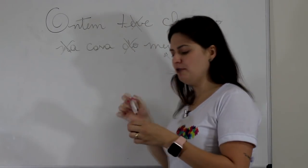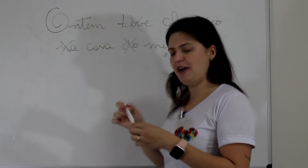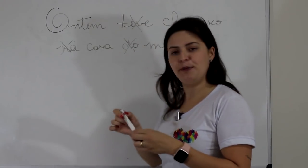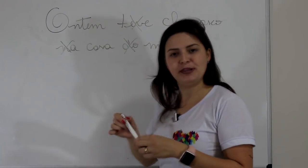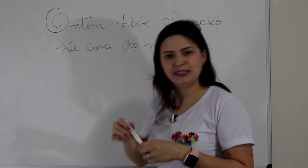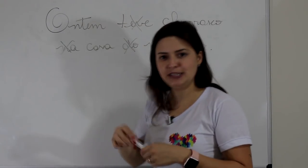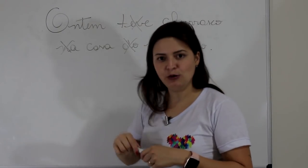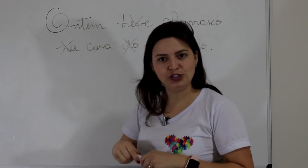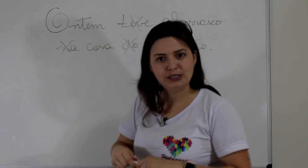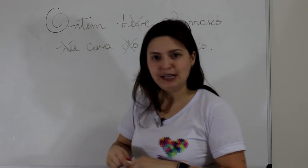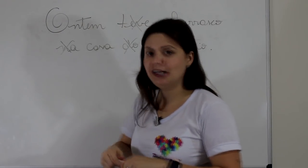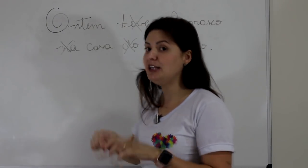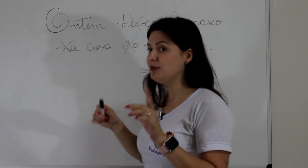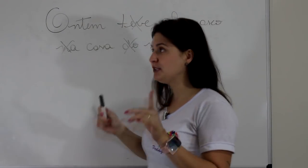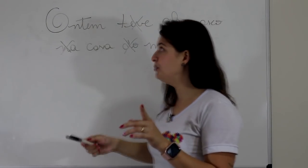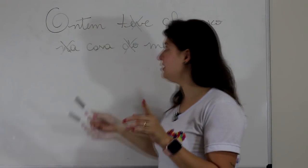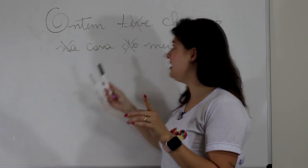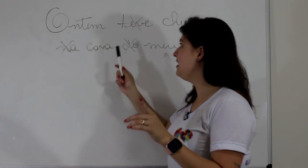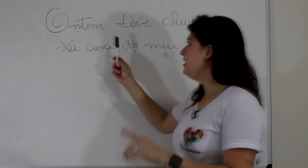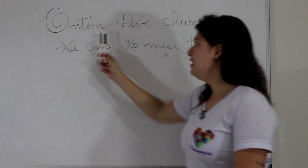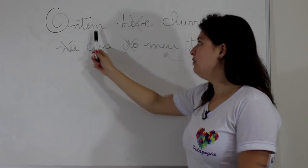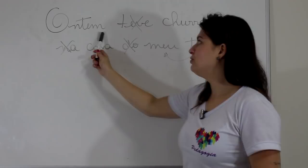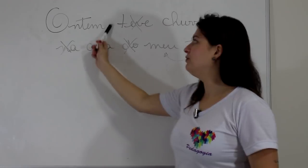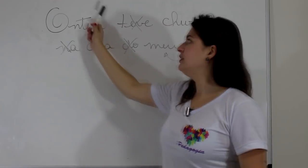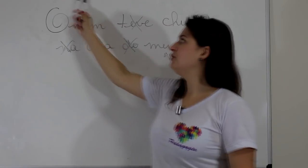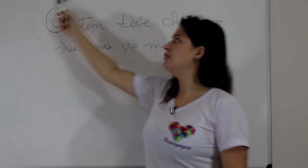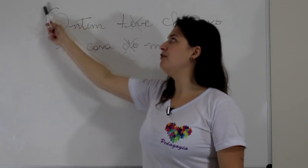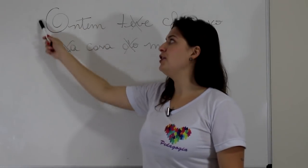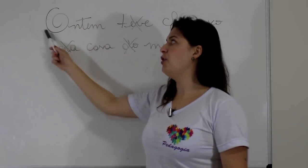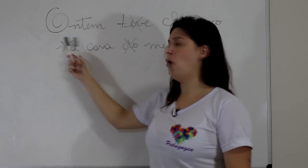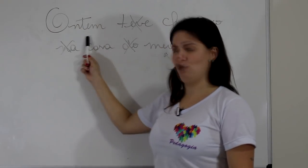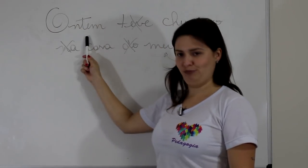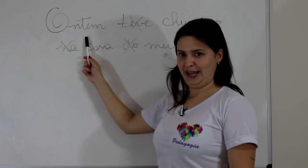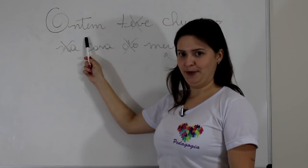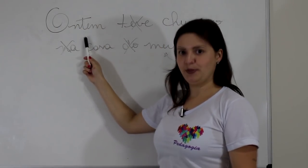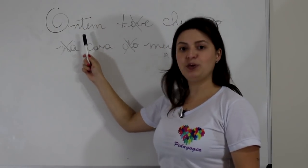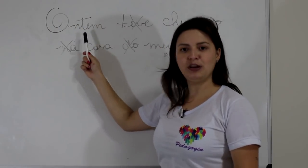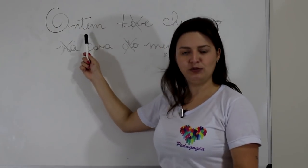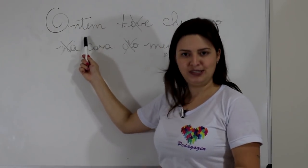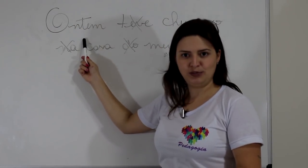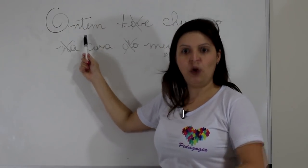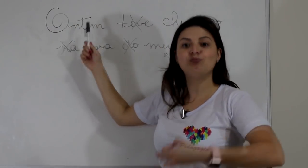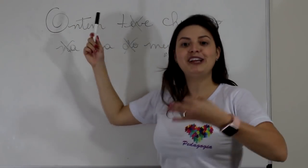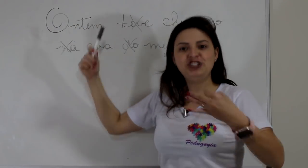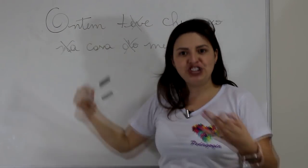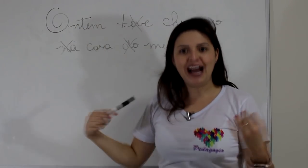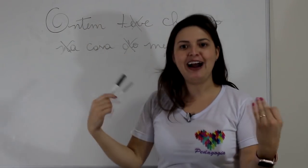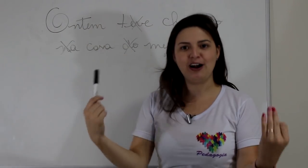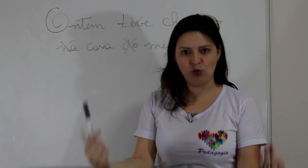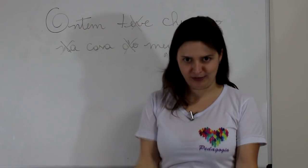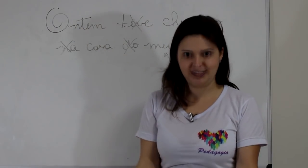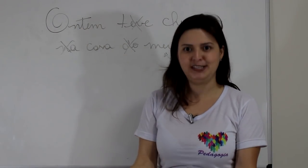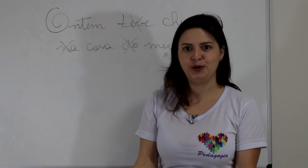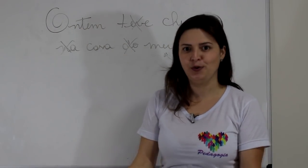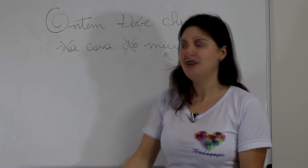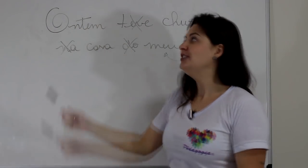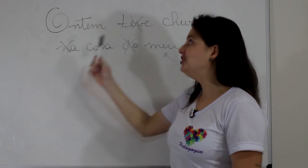vai precisar utilizar na Libras. Por quê? Eu estou falando que foi ontem. O que aconteceu ontem já aconteceu.